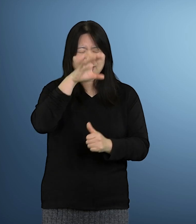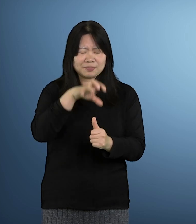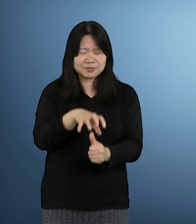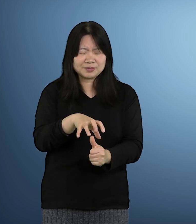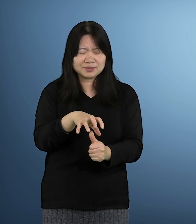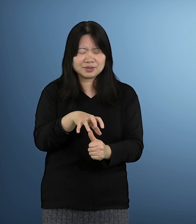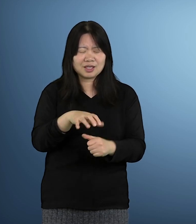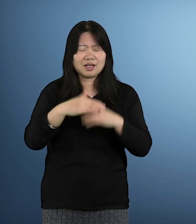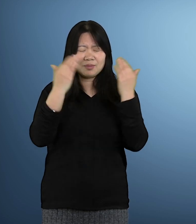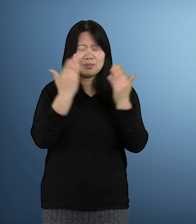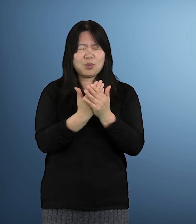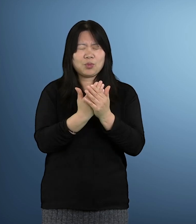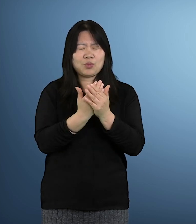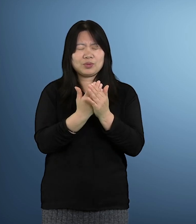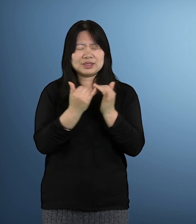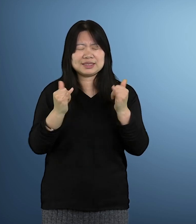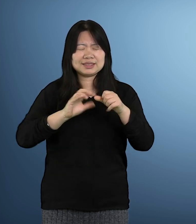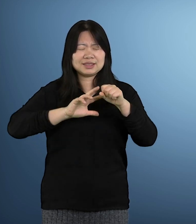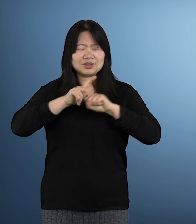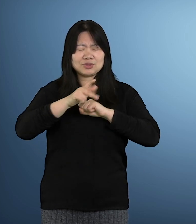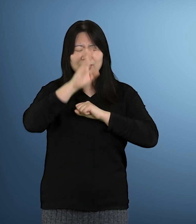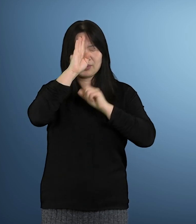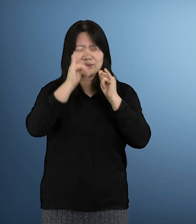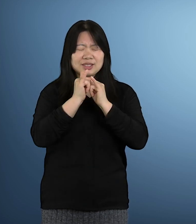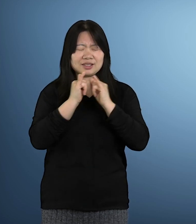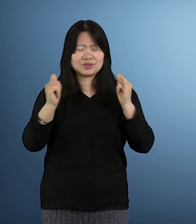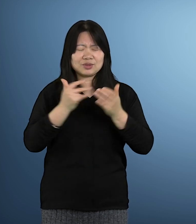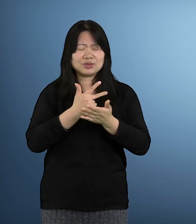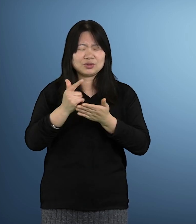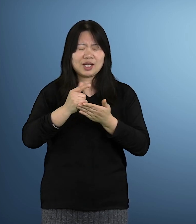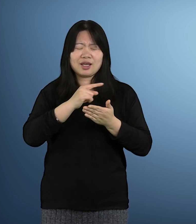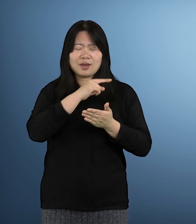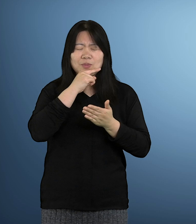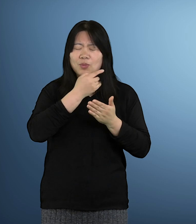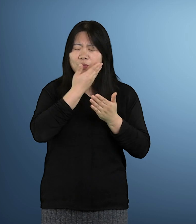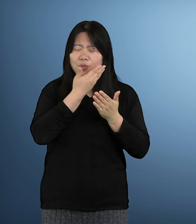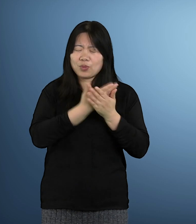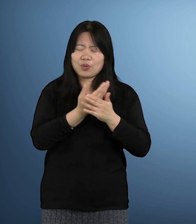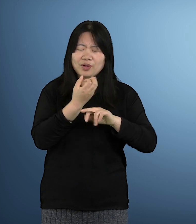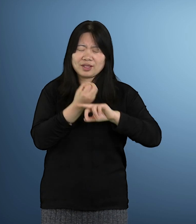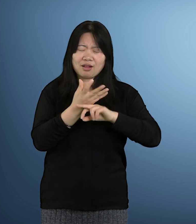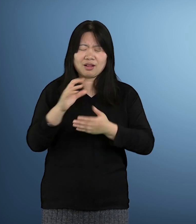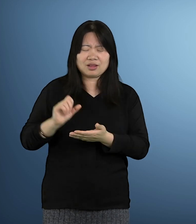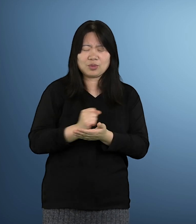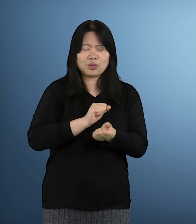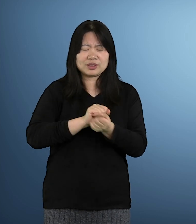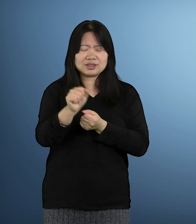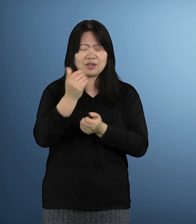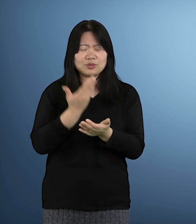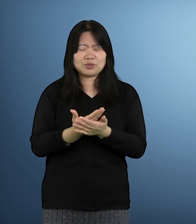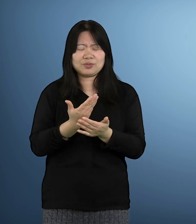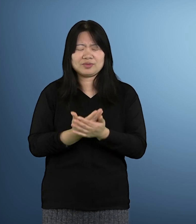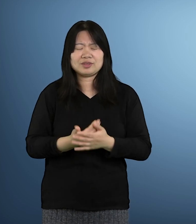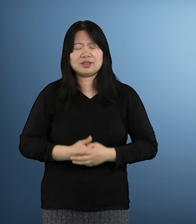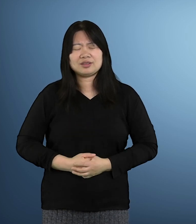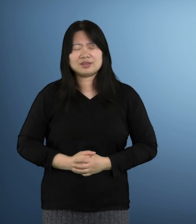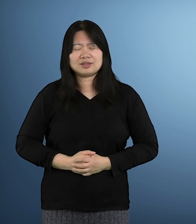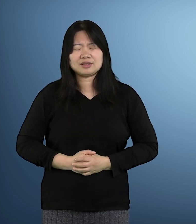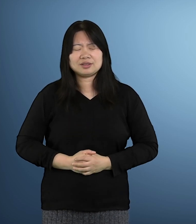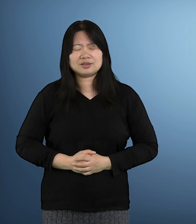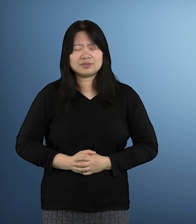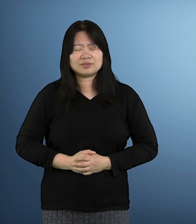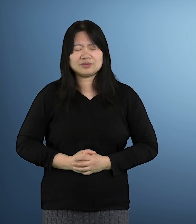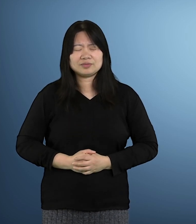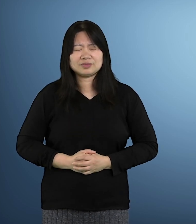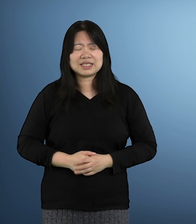눌려있는 모든 지구촌의 환우들을 주의 보혈로 씻어 주시옵소서.